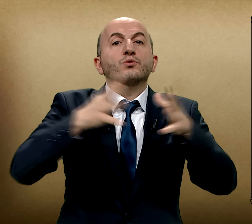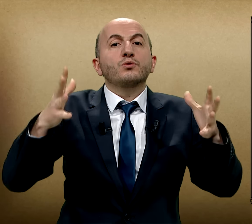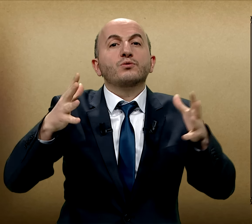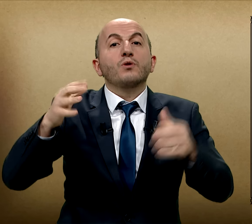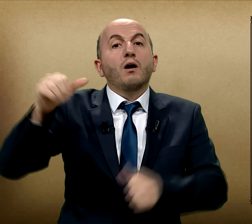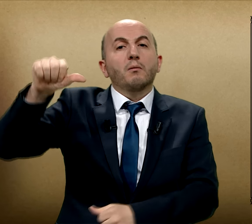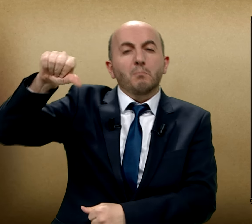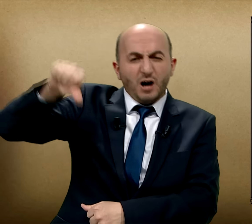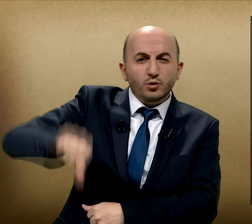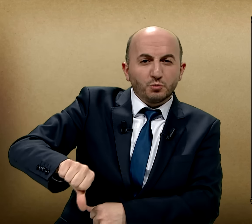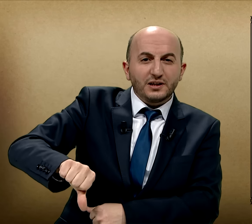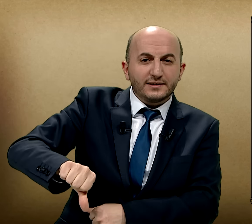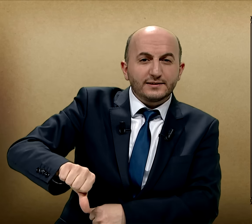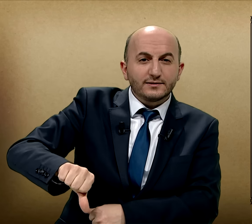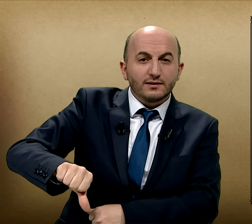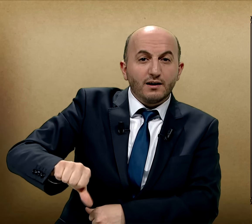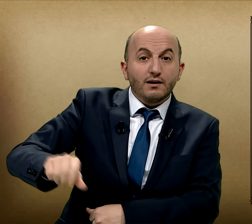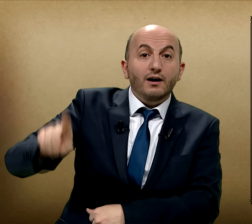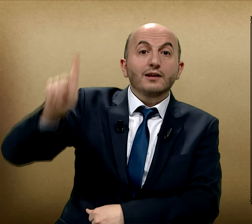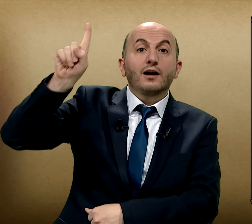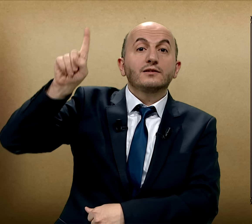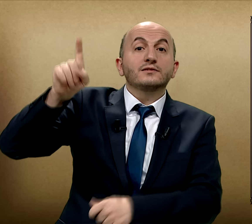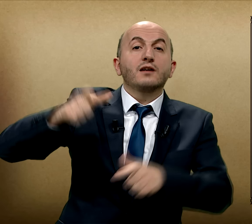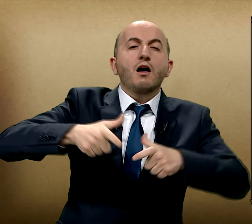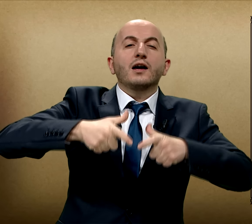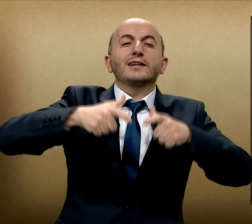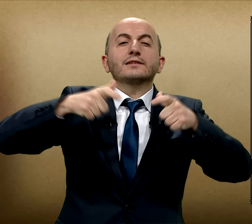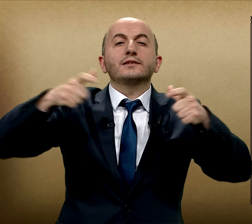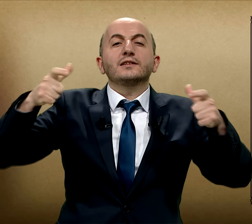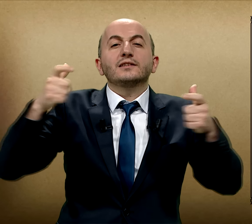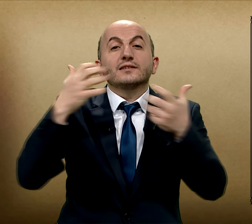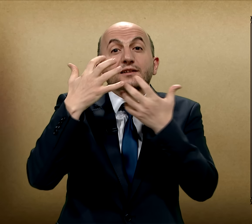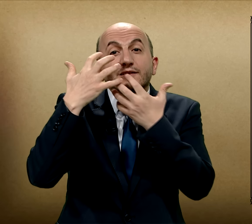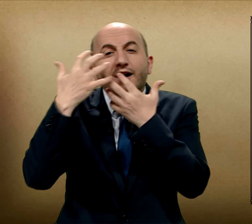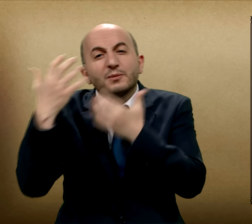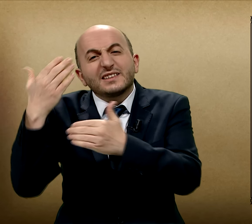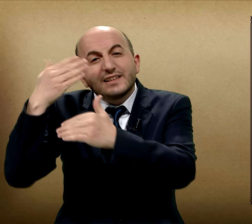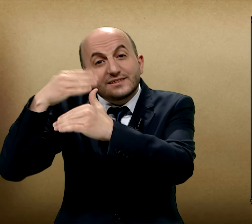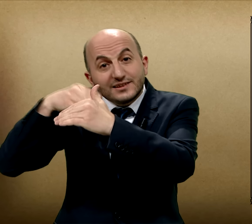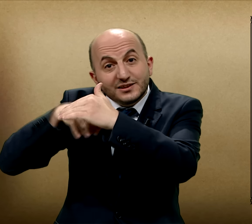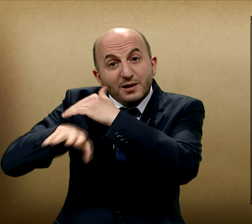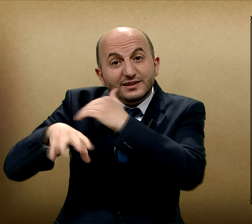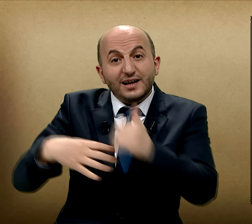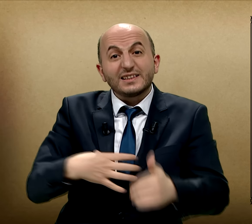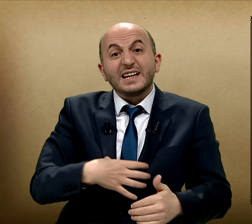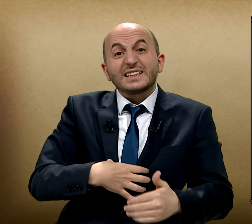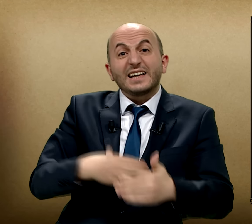büyük mahrumiyet Allah'ın engin rahmetine sığınmaktan